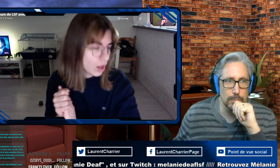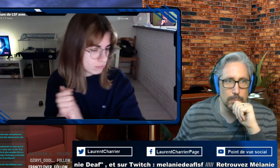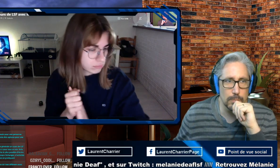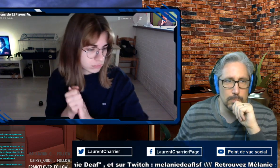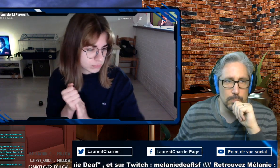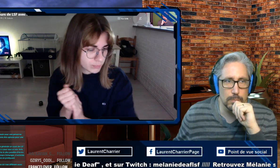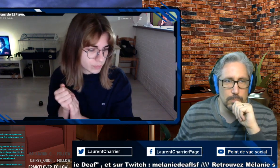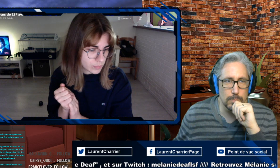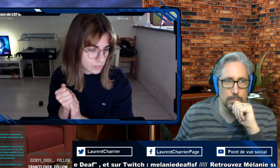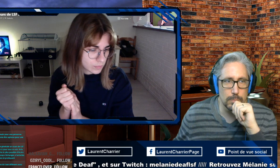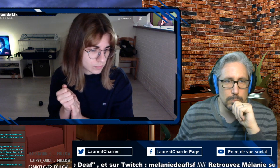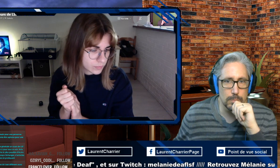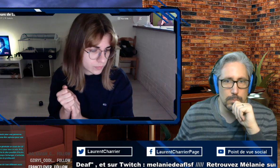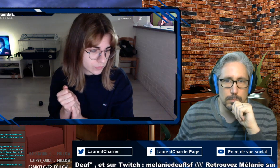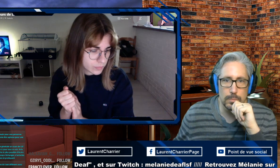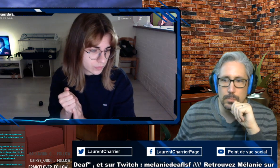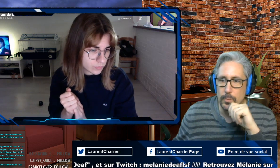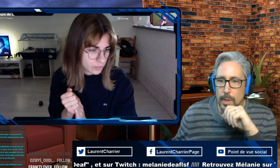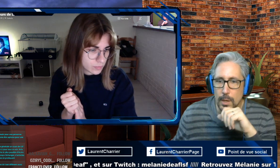Voilà.